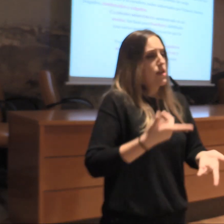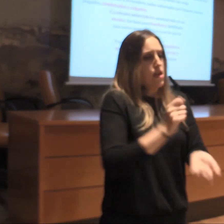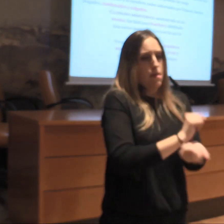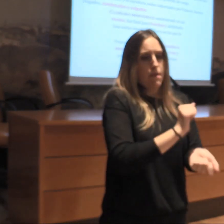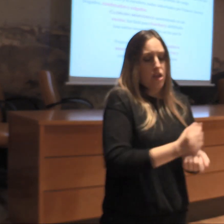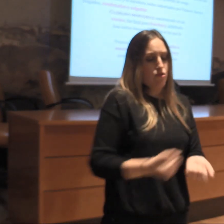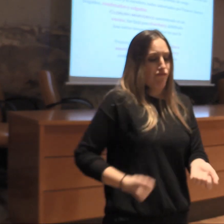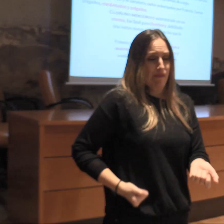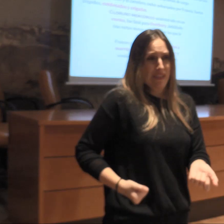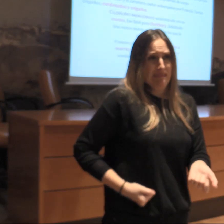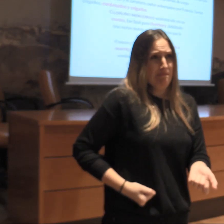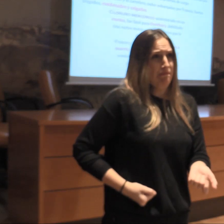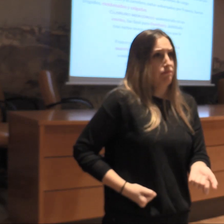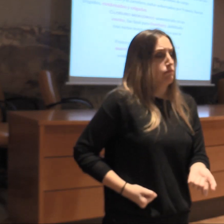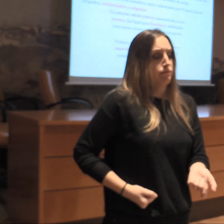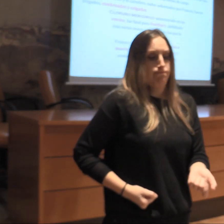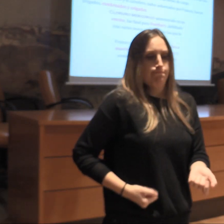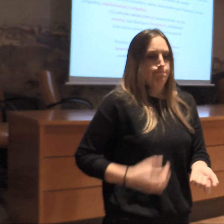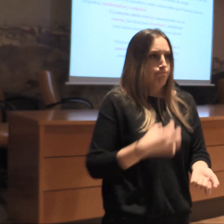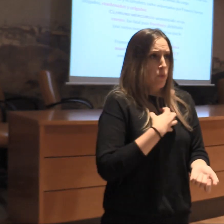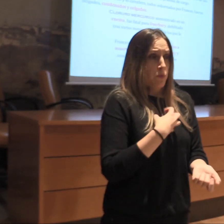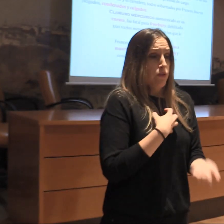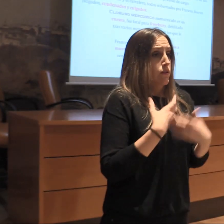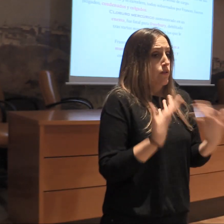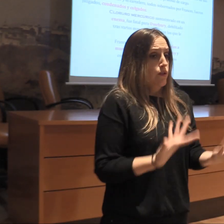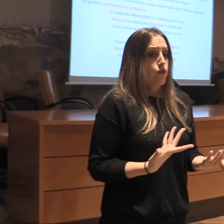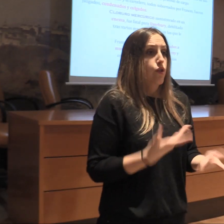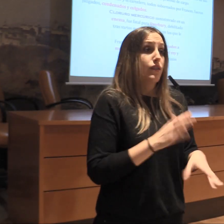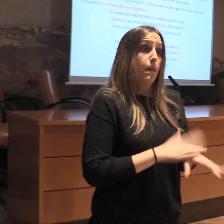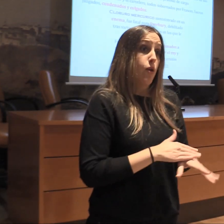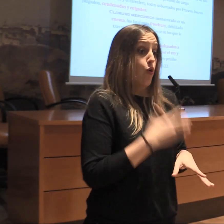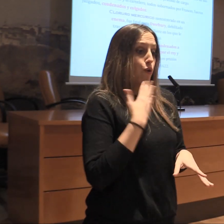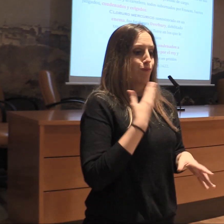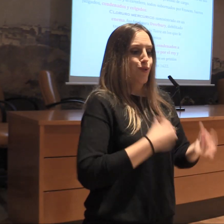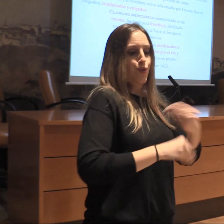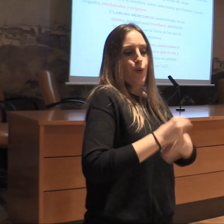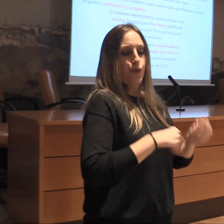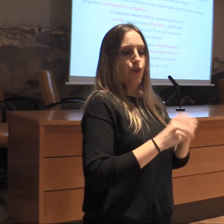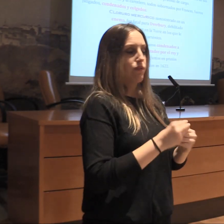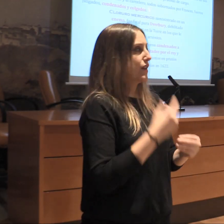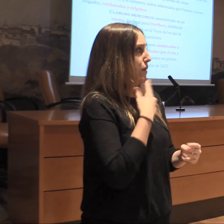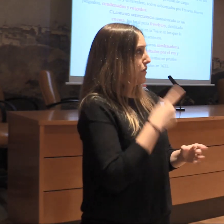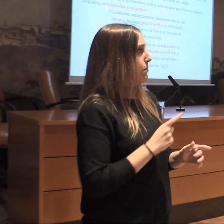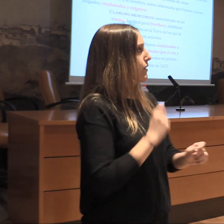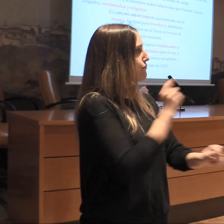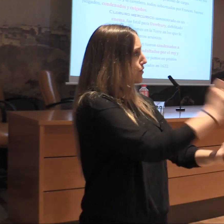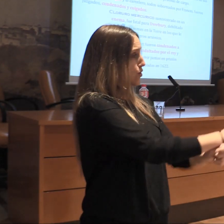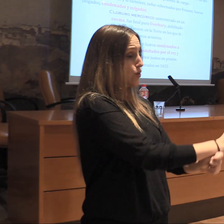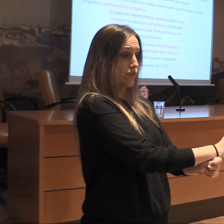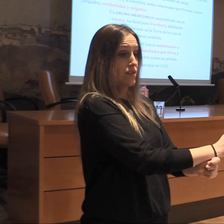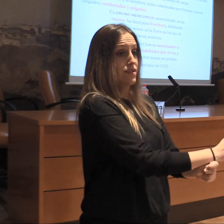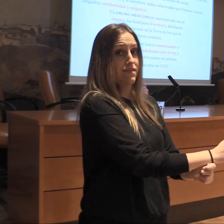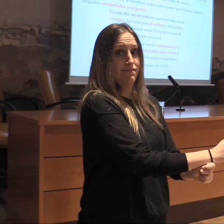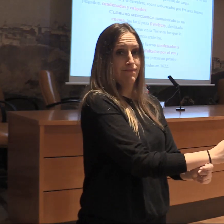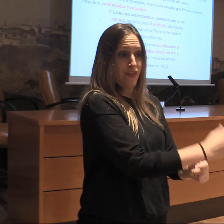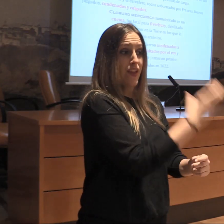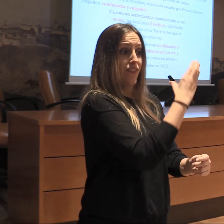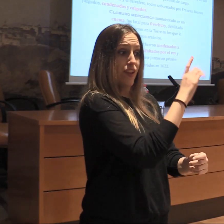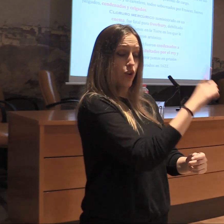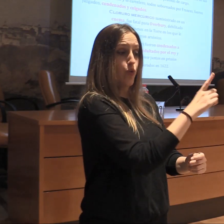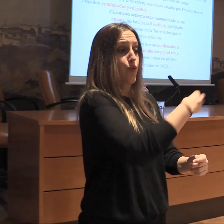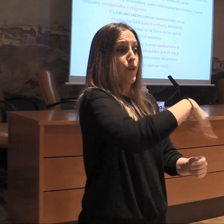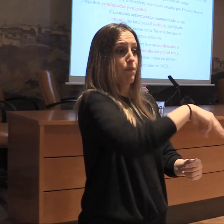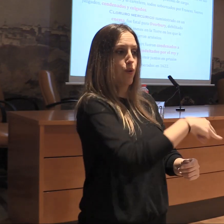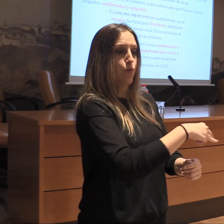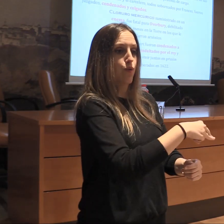no moverse mucho. Entonces, para remediar ese estreñimiento, le dieron una dosis fatal de cloruro de mercurio en un